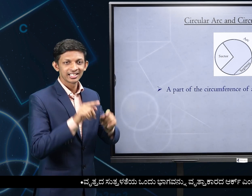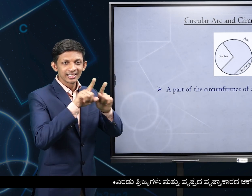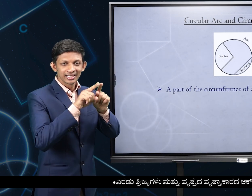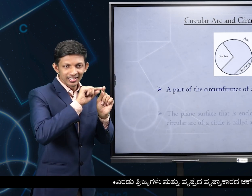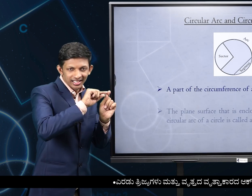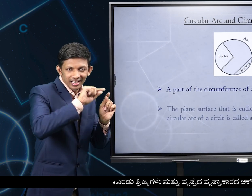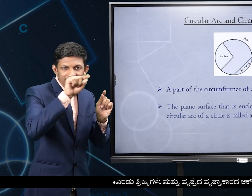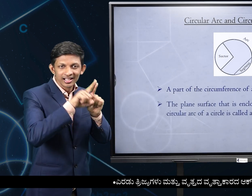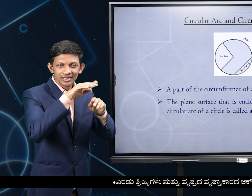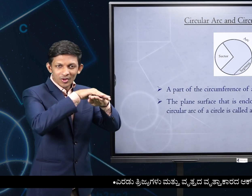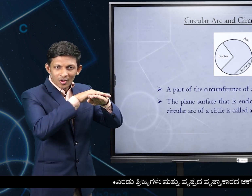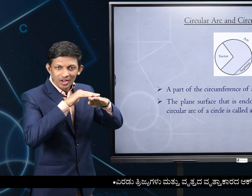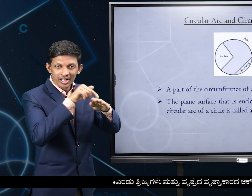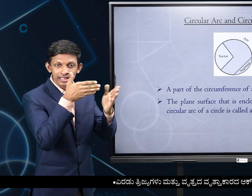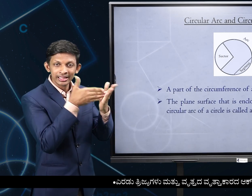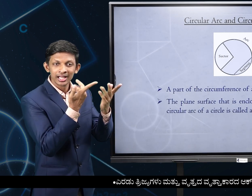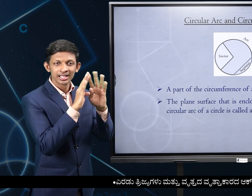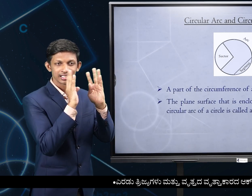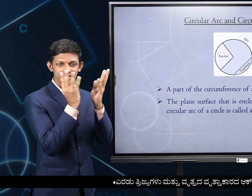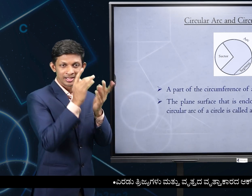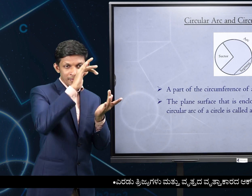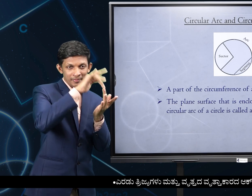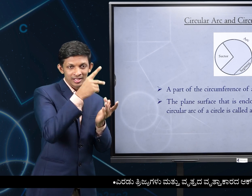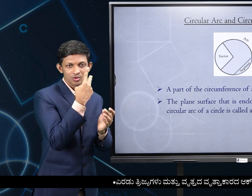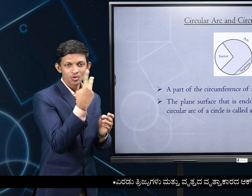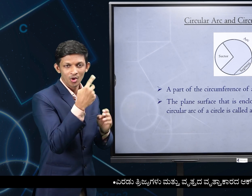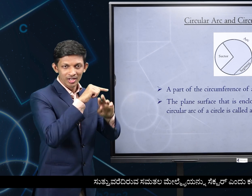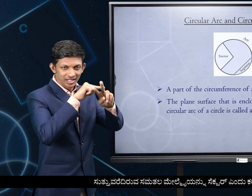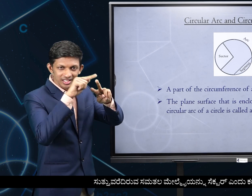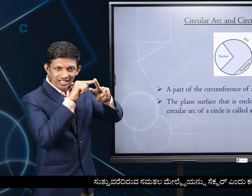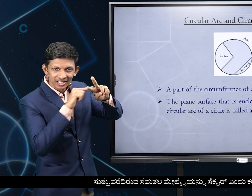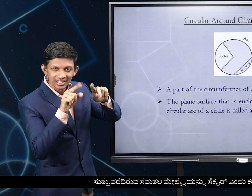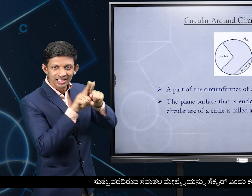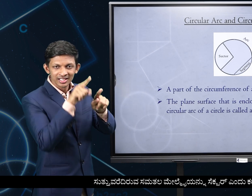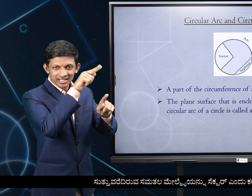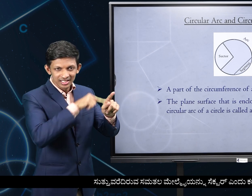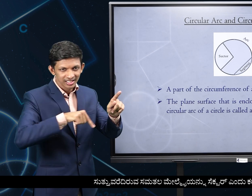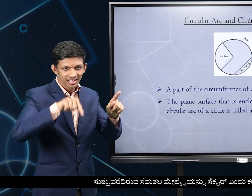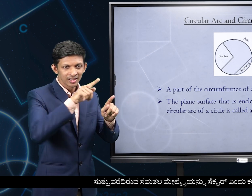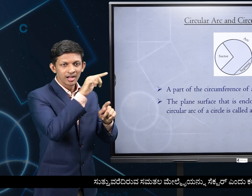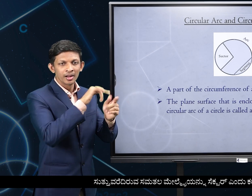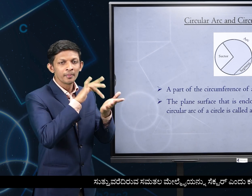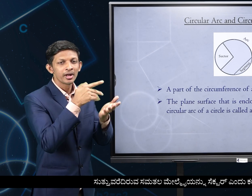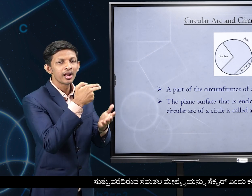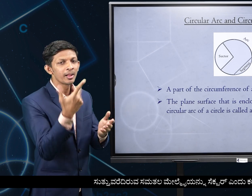2 ತ್ರಿಜ್ಯಗಳು ಮತ್ತು ವೃತ್ತದ ವೃತ್ತಾಕಾರದ ಆರ್ಕ್ ನಡುವೆ ಸುತ್ತುವರೆದಿರುವ ಸಮತಲ ಮೇಲ್ಮೈಯನ್ನು ಸ್ಟೆಕ್ಟರ್